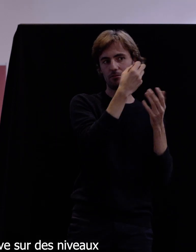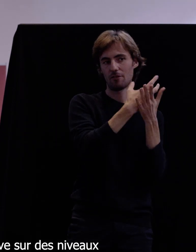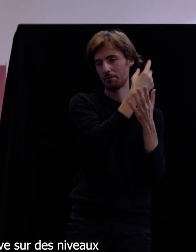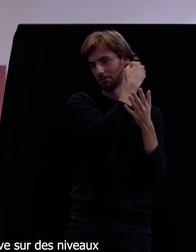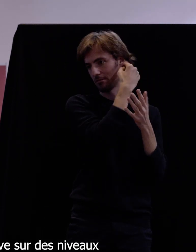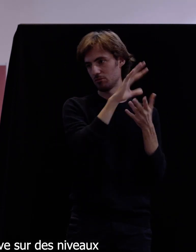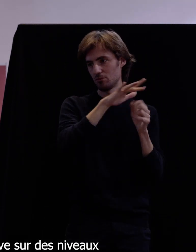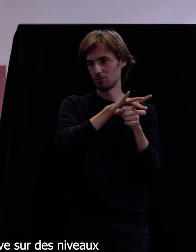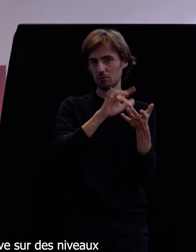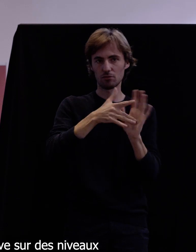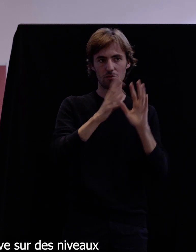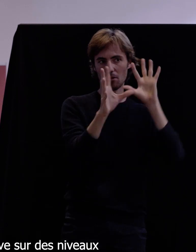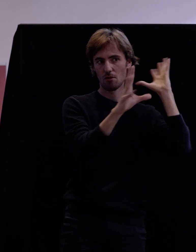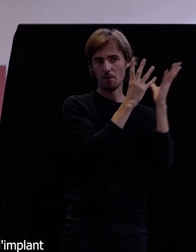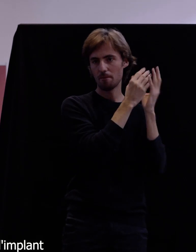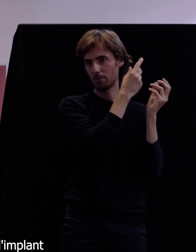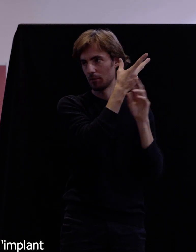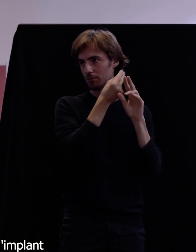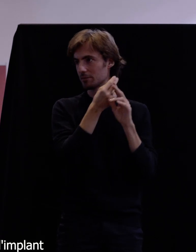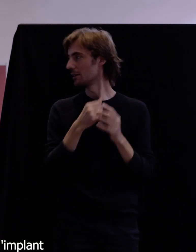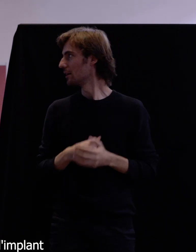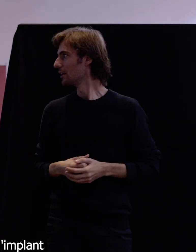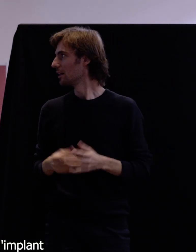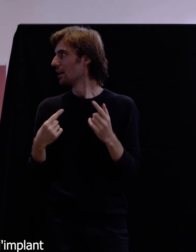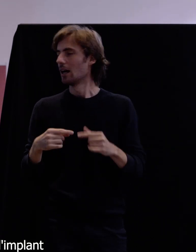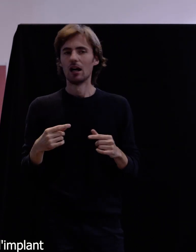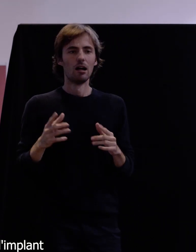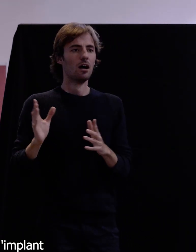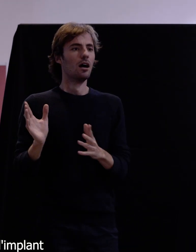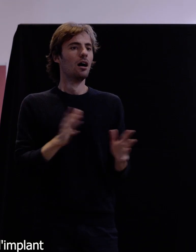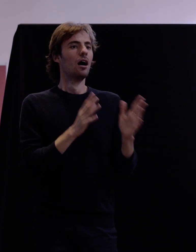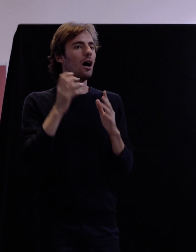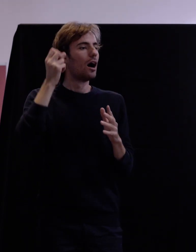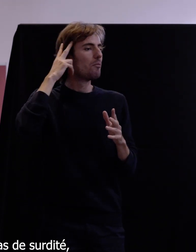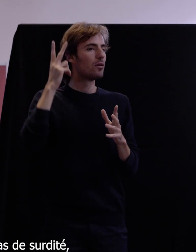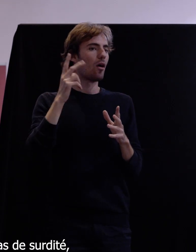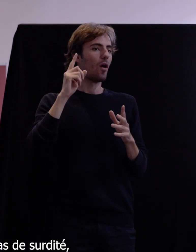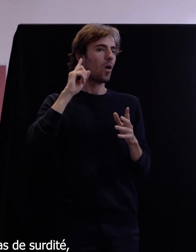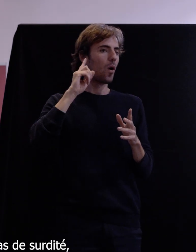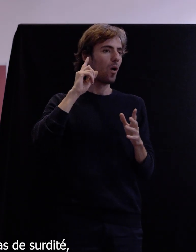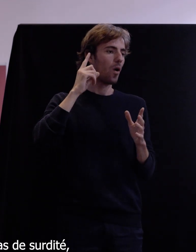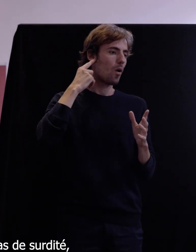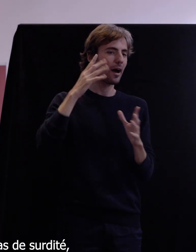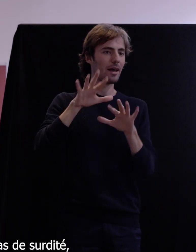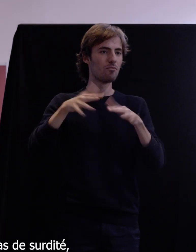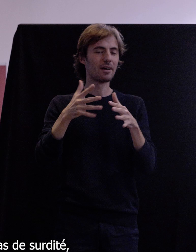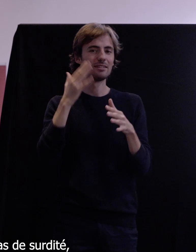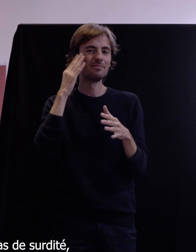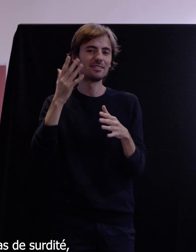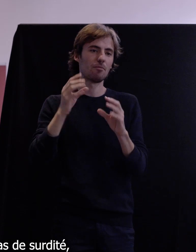on arrive sur des niveaux de surdité plus importants... alors non, l'implant d'oreille moyenne, je passe assez rapidement. C'est dans les cas de surdité